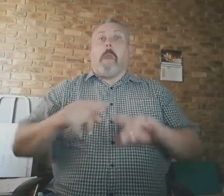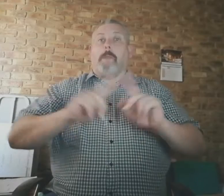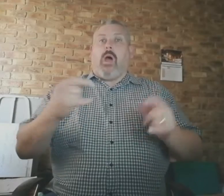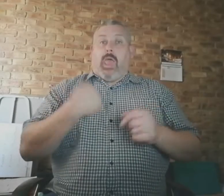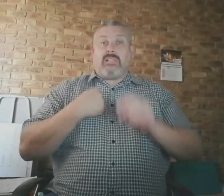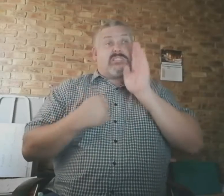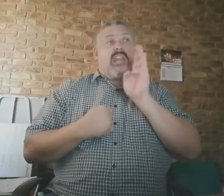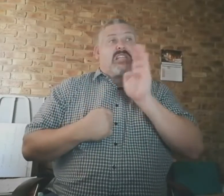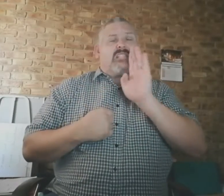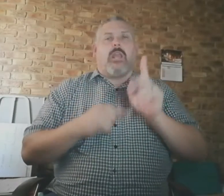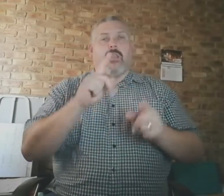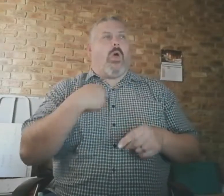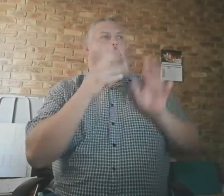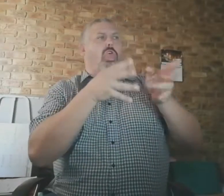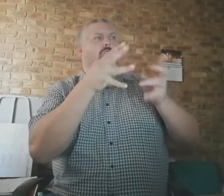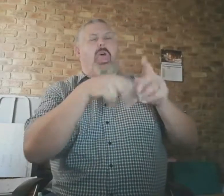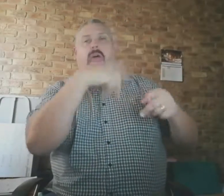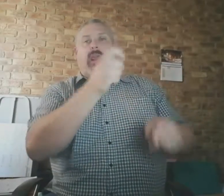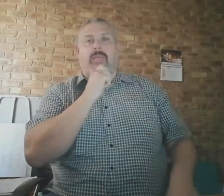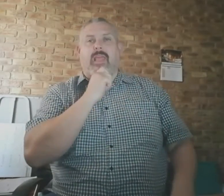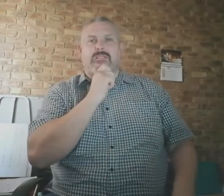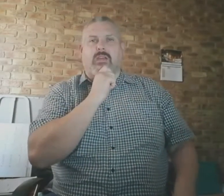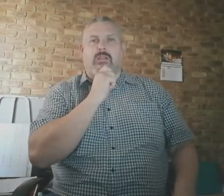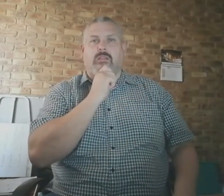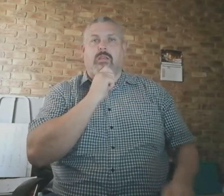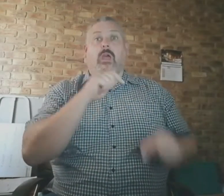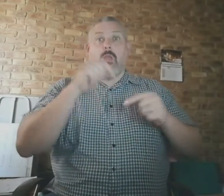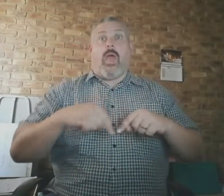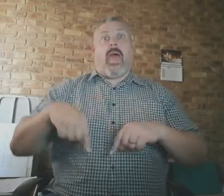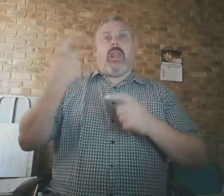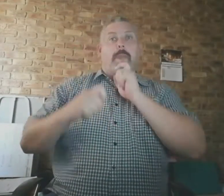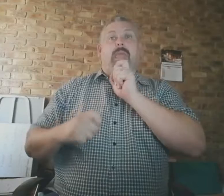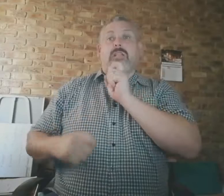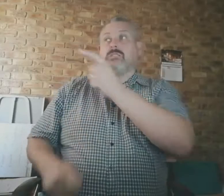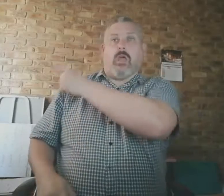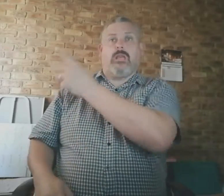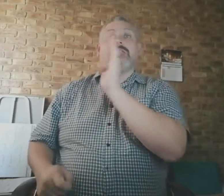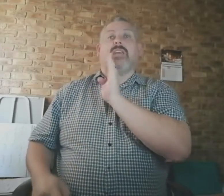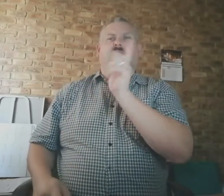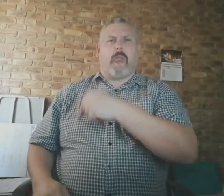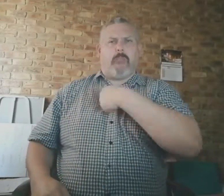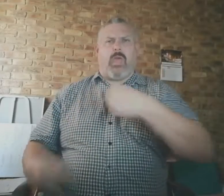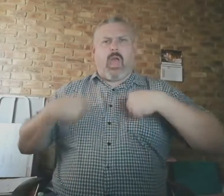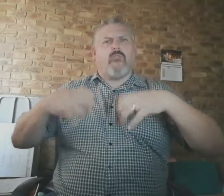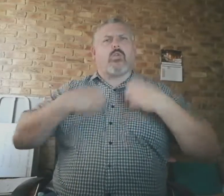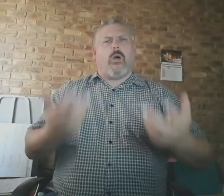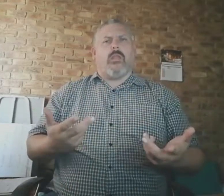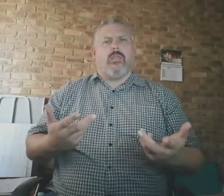Maar, ek skinder, skinder, ek wil mense, alle mense, skinder van my, ek word waar,